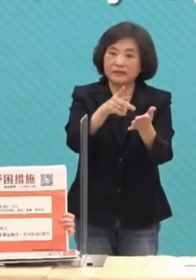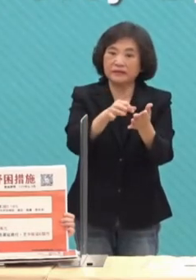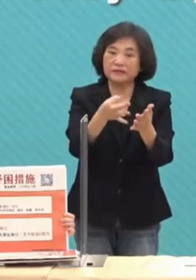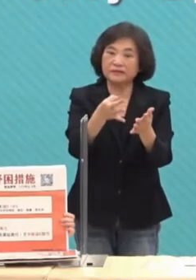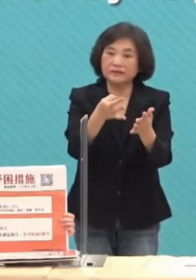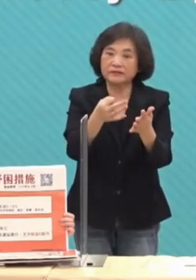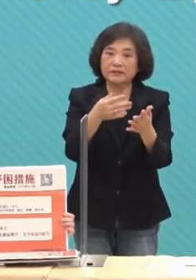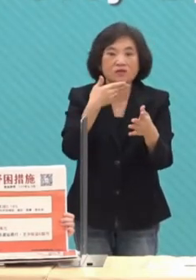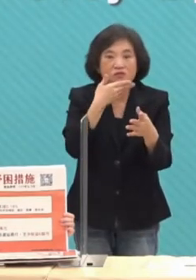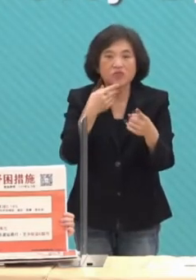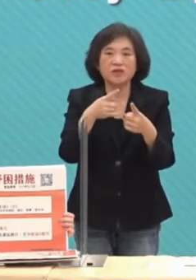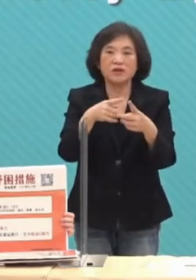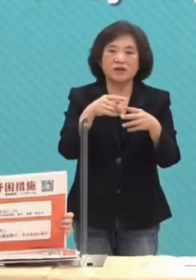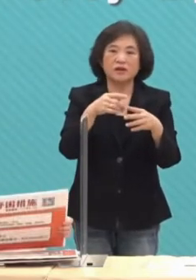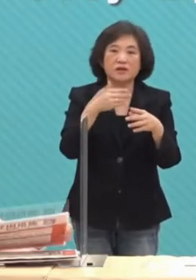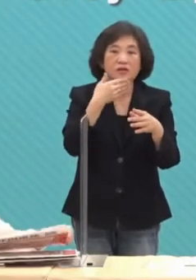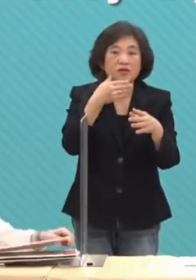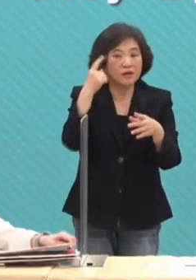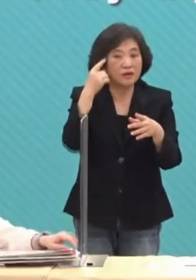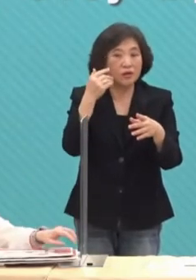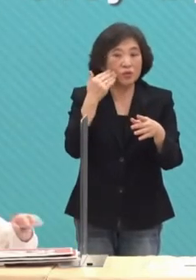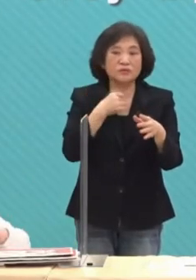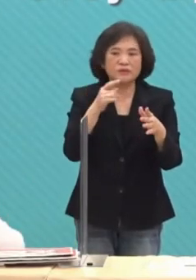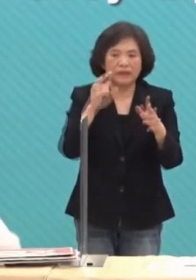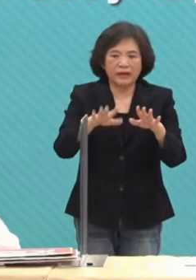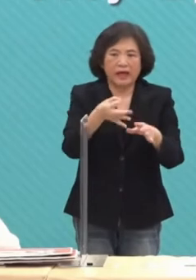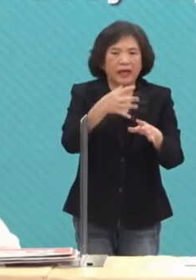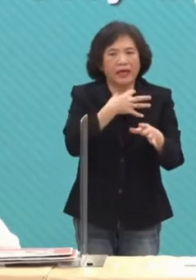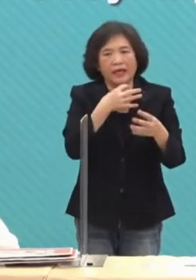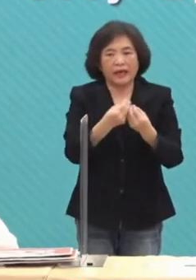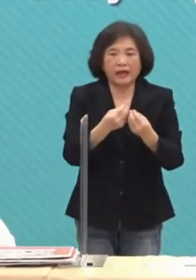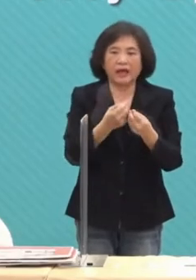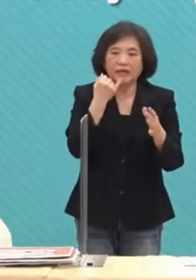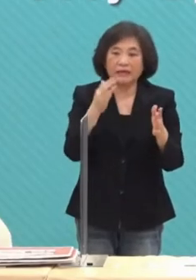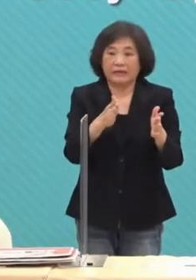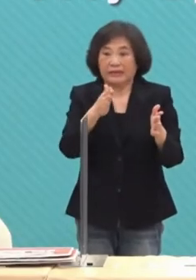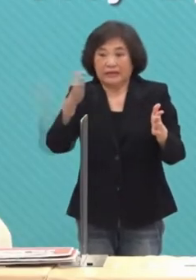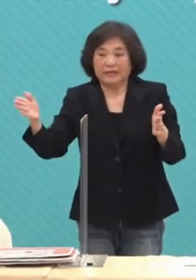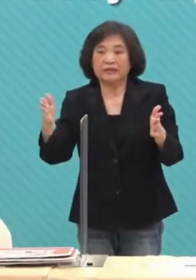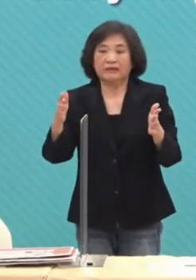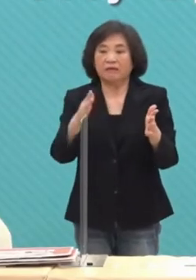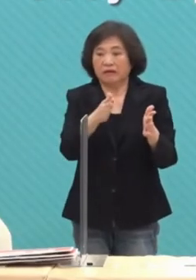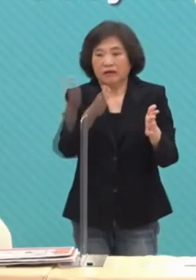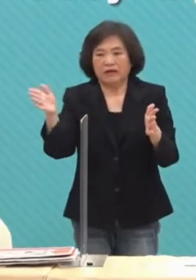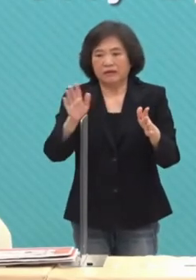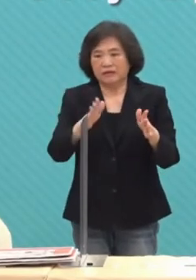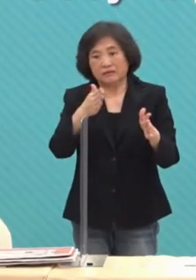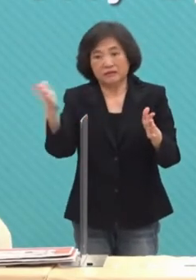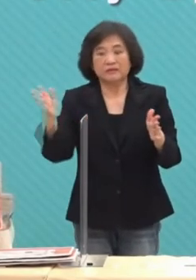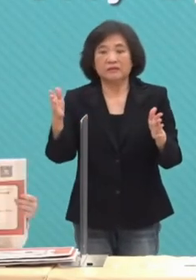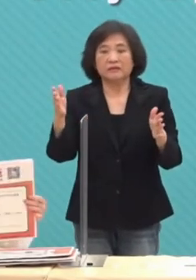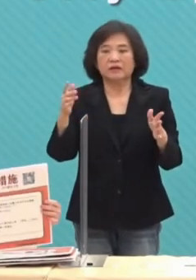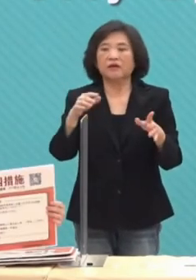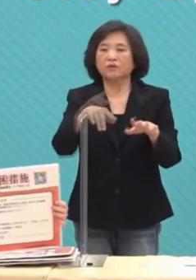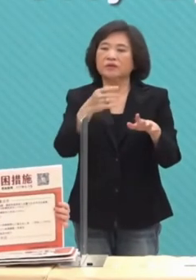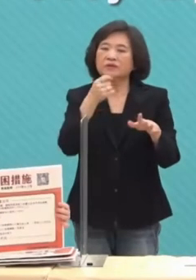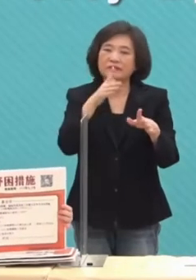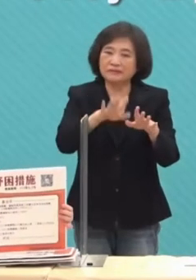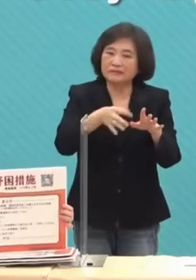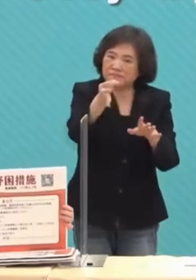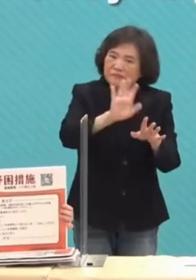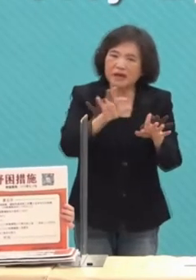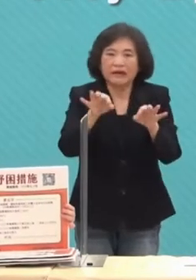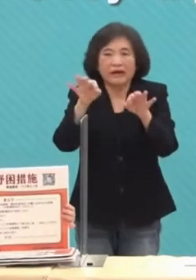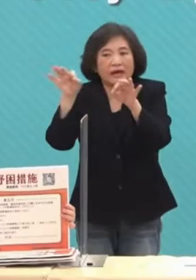息如果你要展延的话，我们都可以协助展延，最高是到6个月。那另外补贴的部